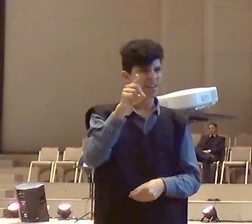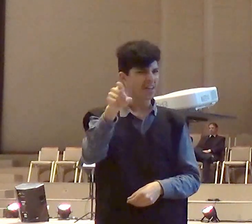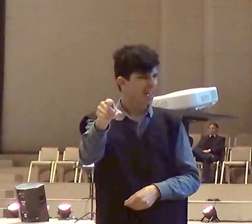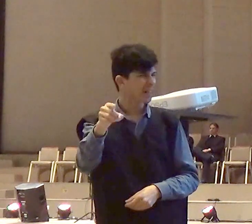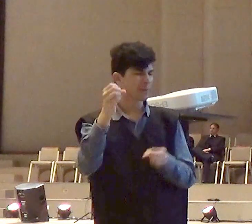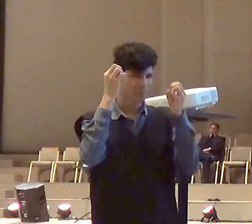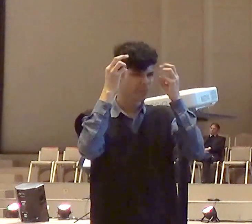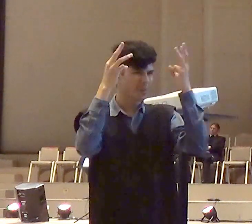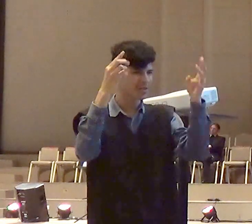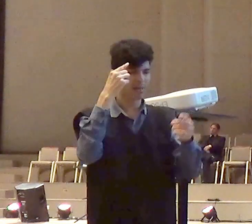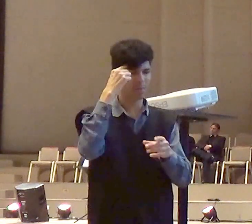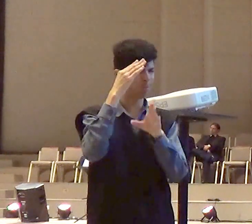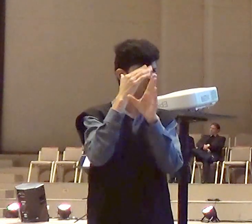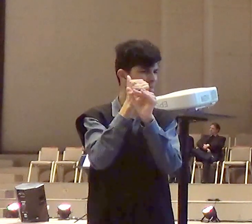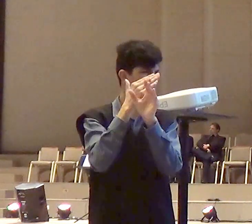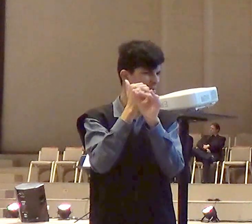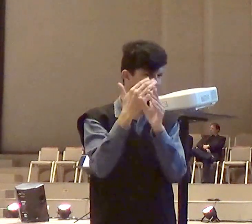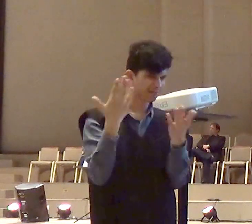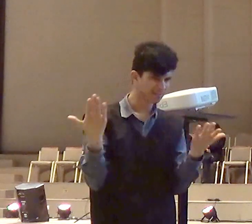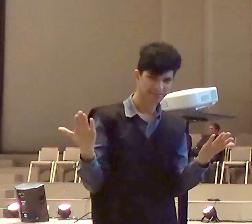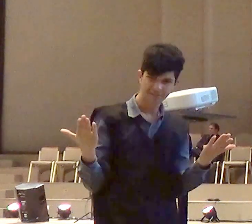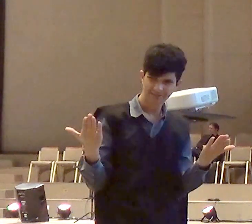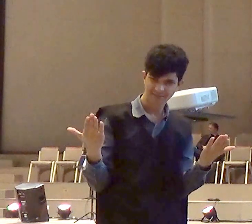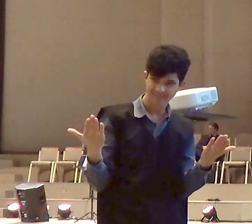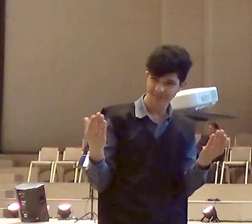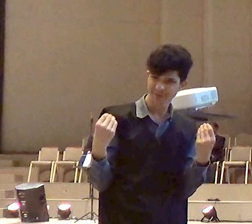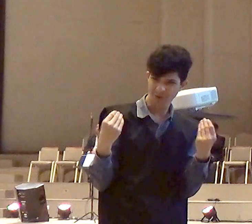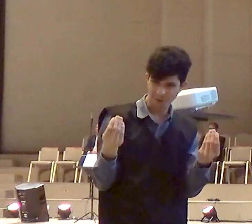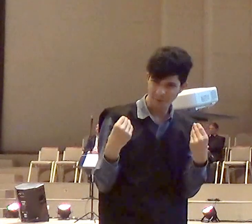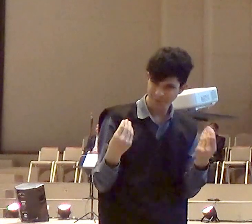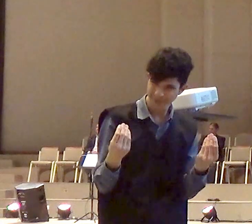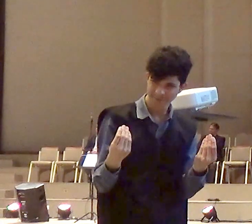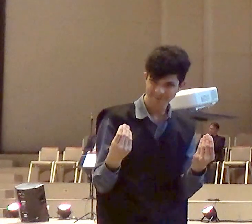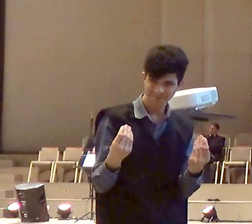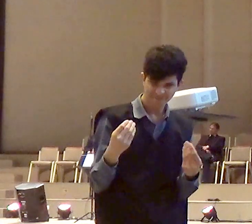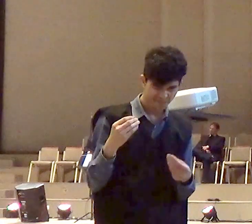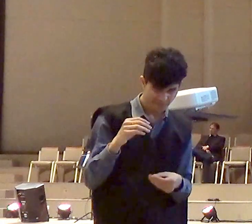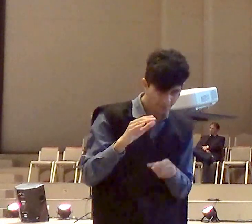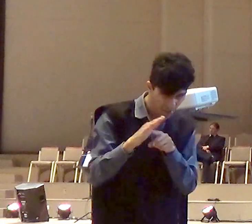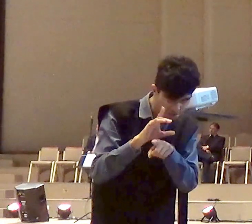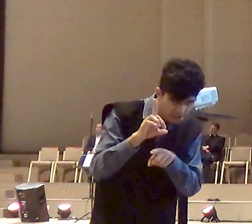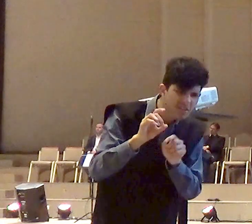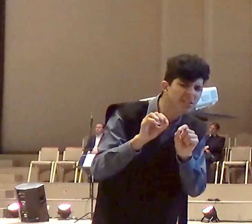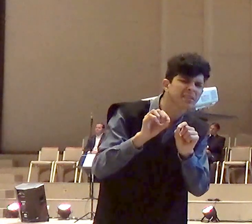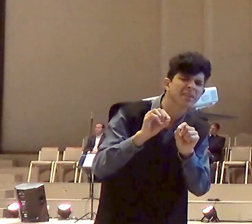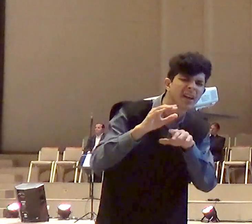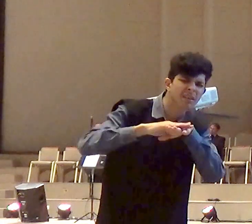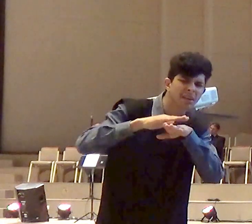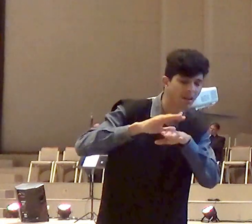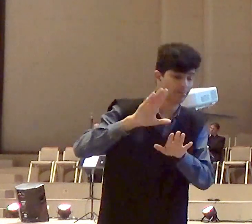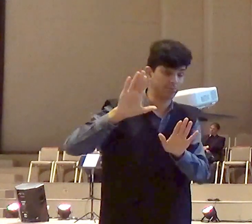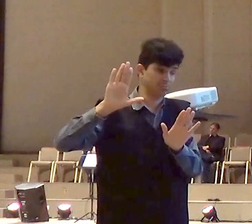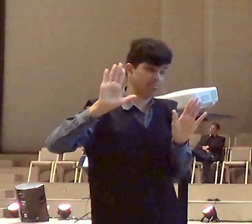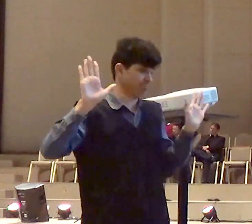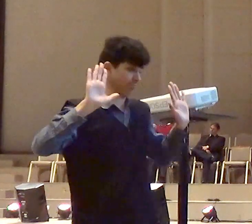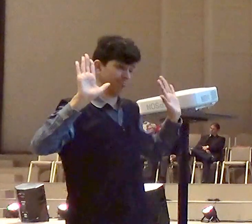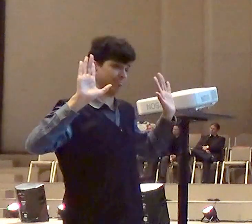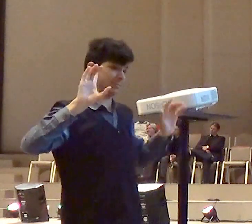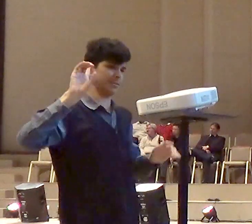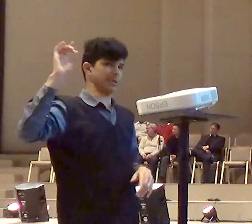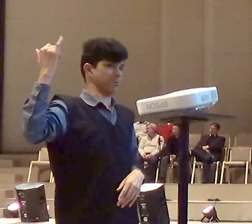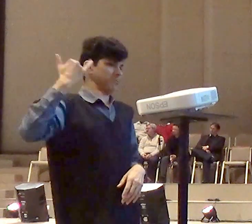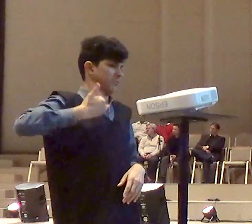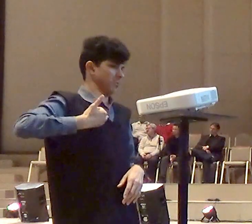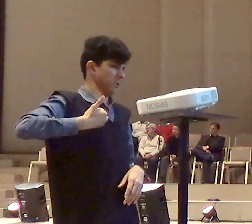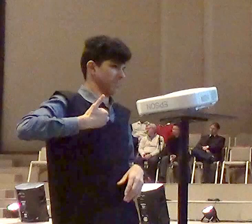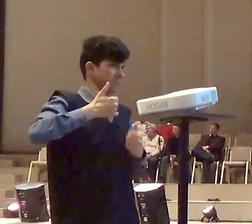eu consigo entender da TAM birão eu acho que você tava no meio deles também